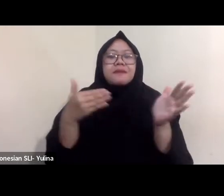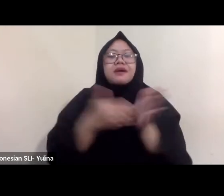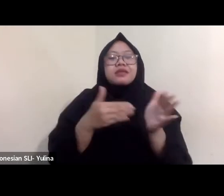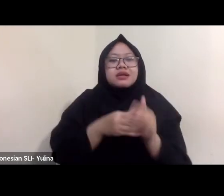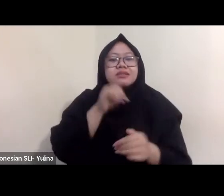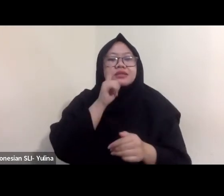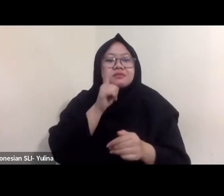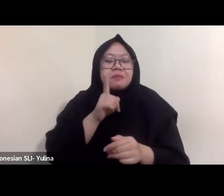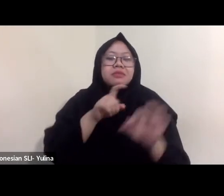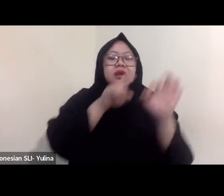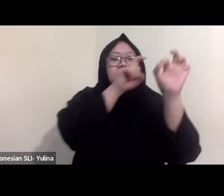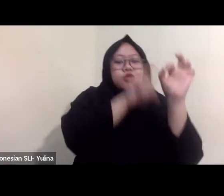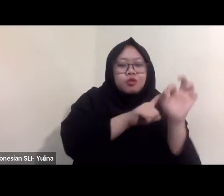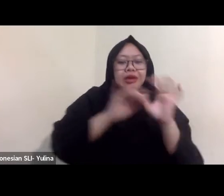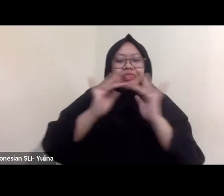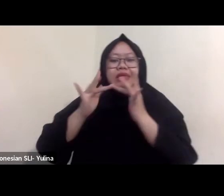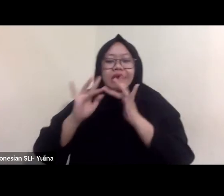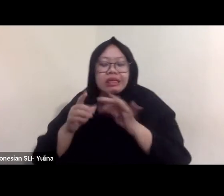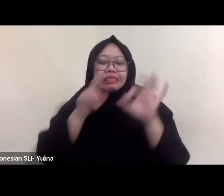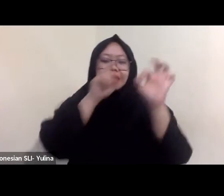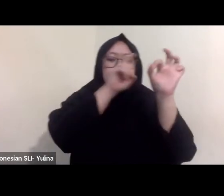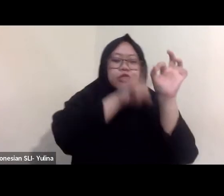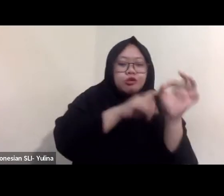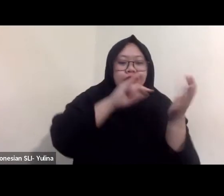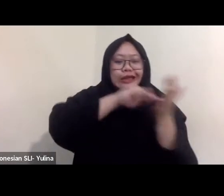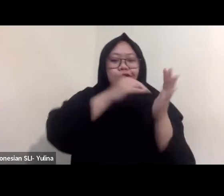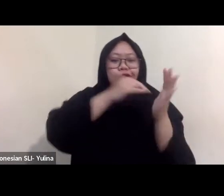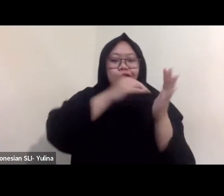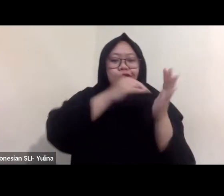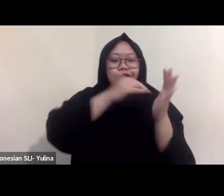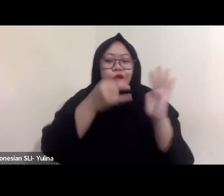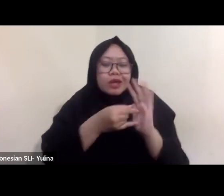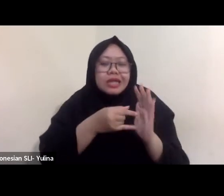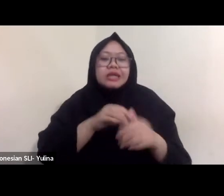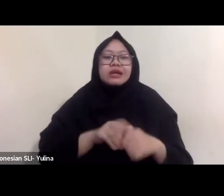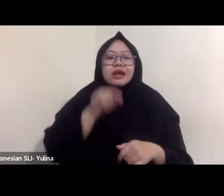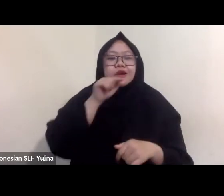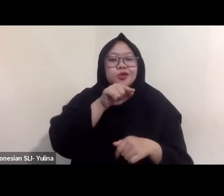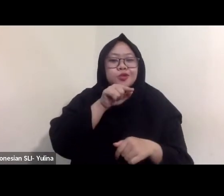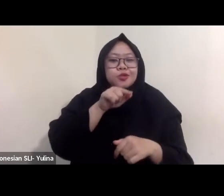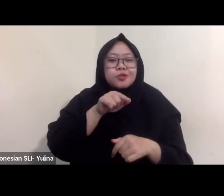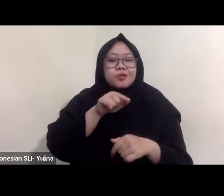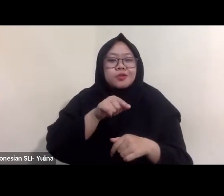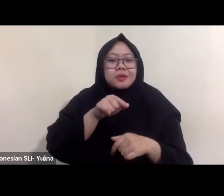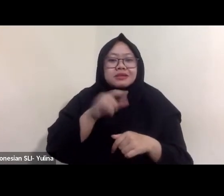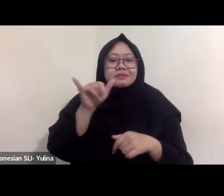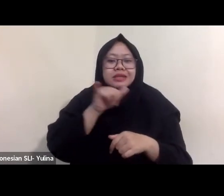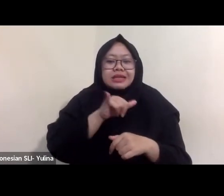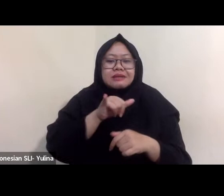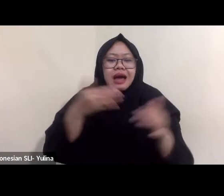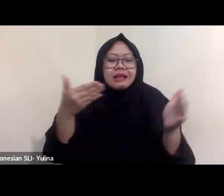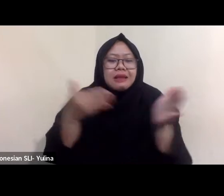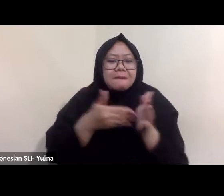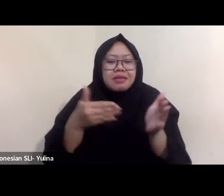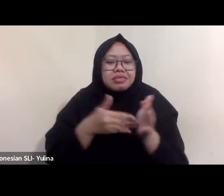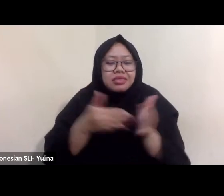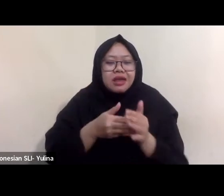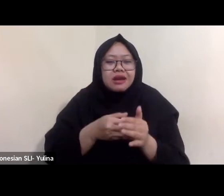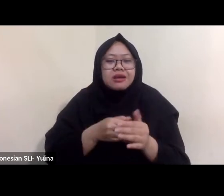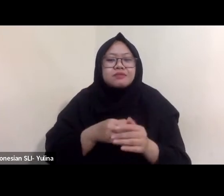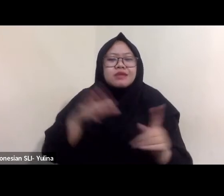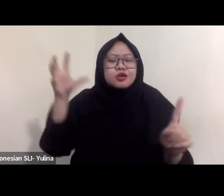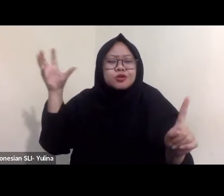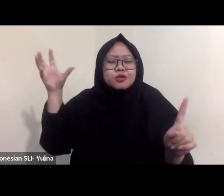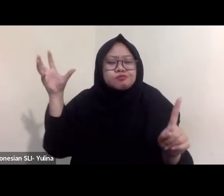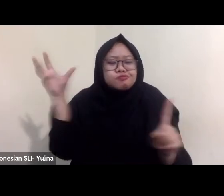sinyal internet, teknologi yang nyatanya masih menjadi sesuatu yang eksklusif dan sulit untuk digapai. Kami juga